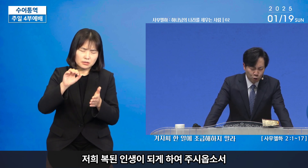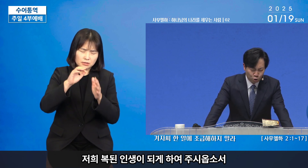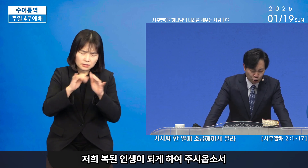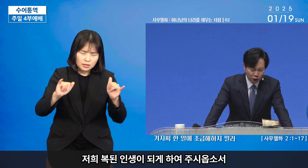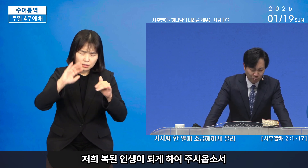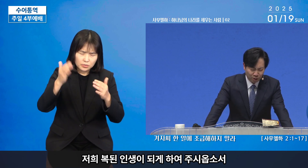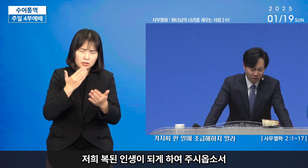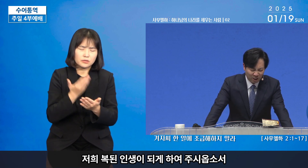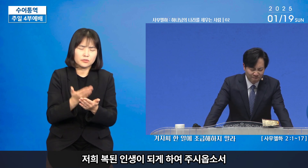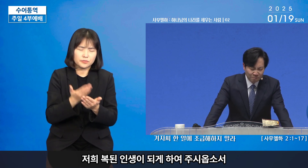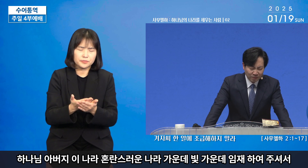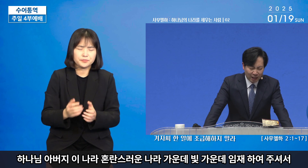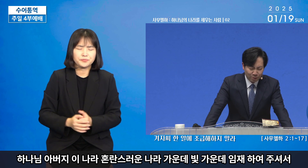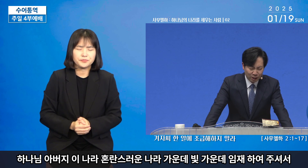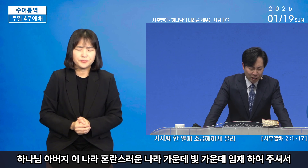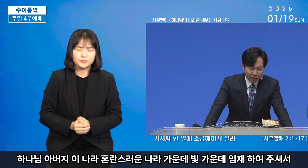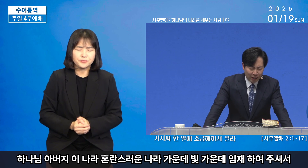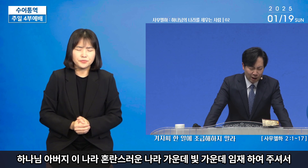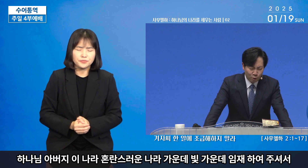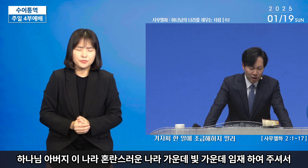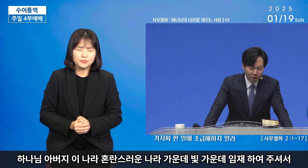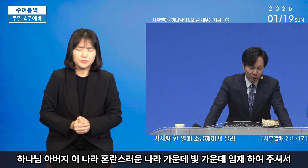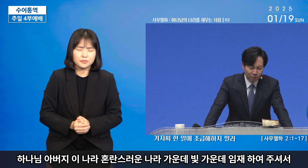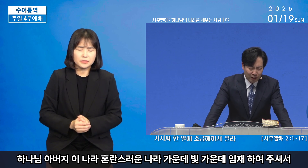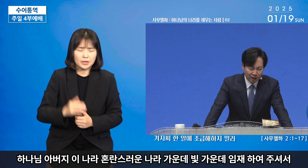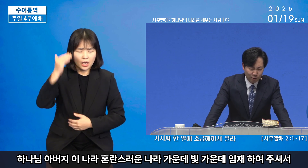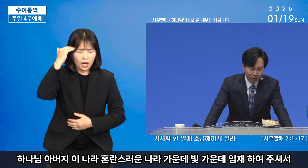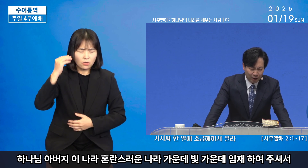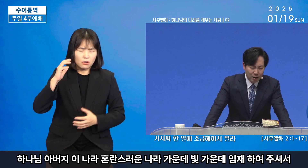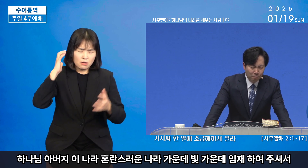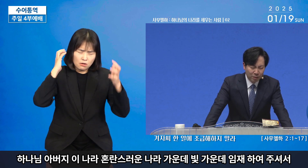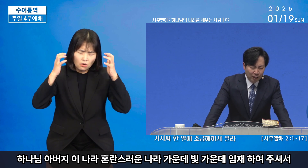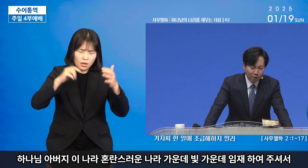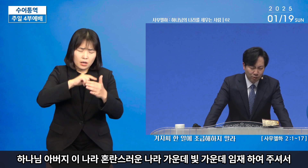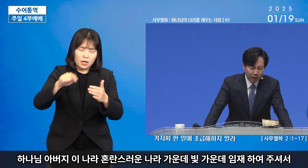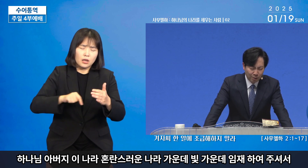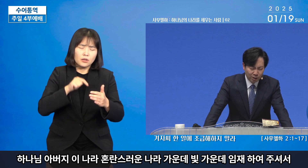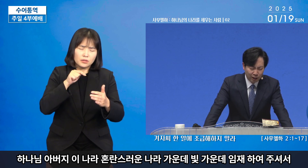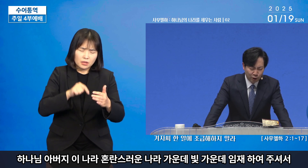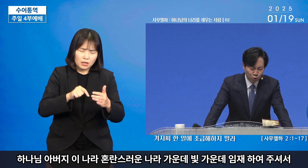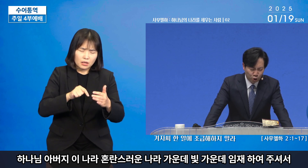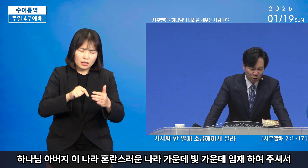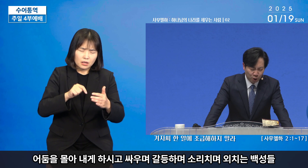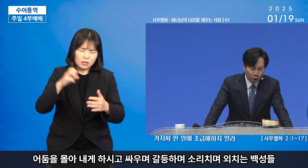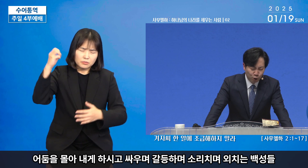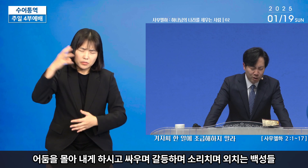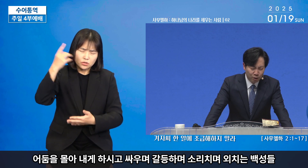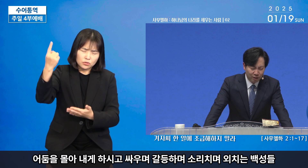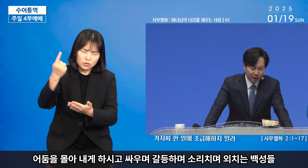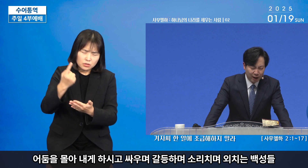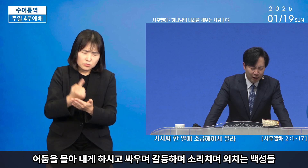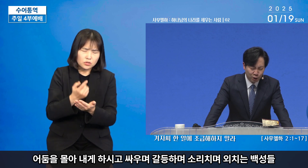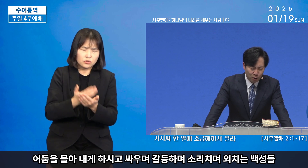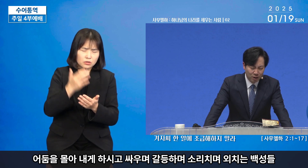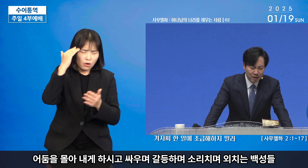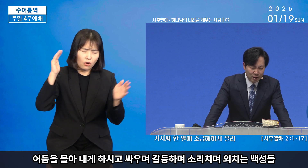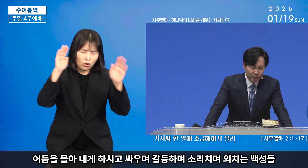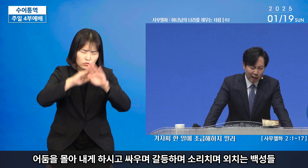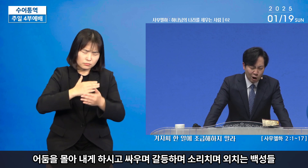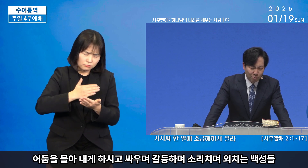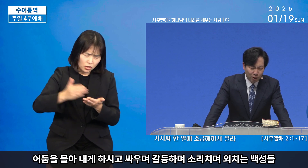하여 주시옵소서. 아버지, 이 나라 혼란스러운 나라 가운데 빛 가운데 임재하여 주셔서 어둠을 몰아내게